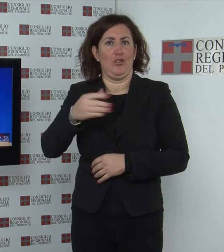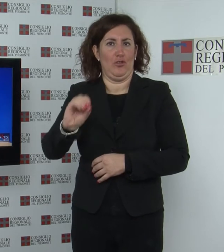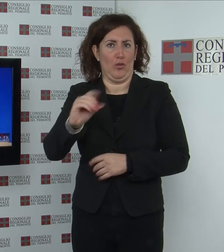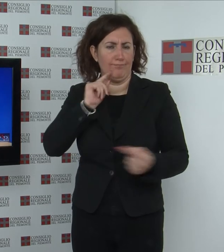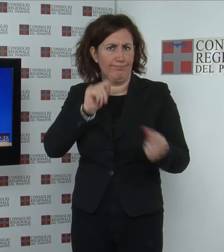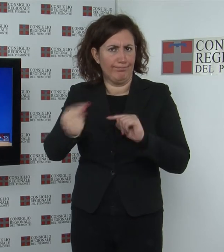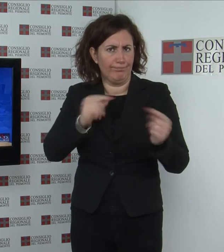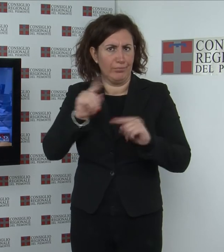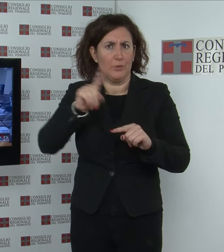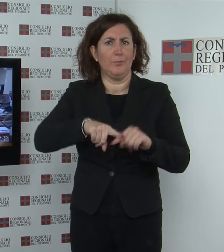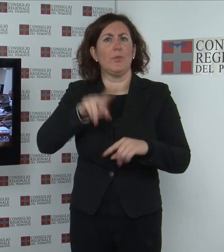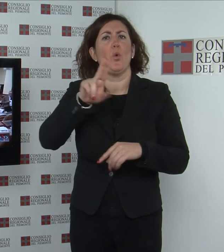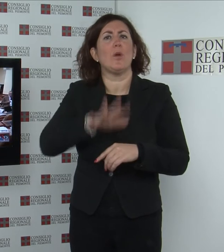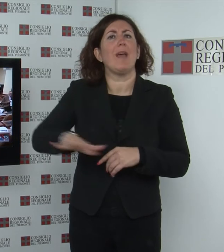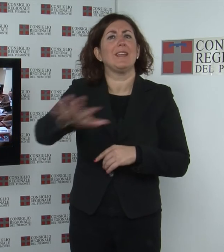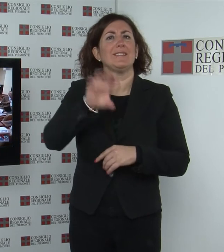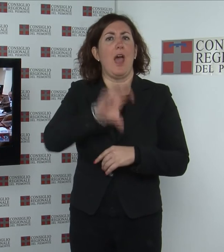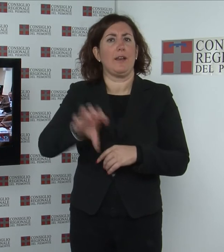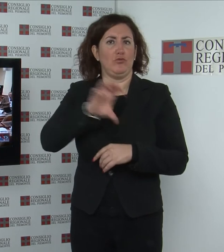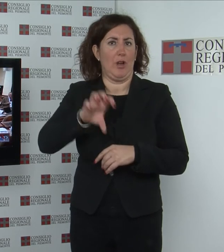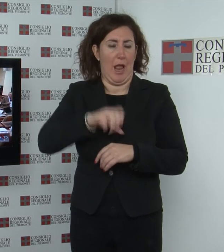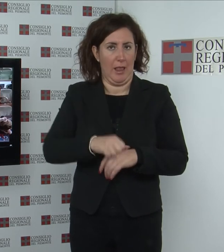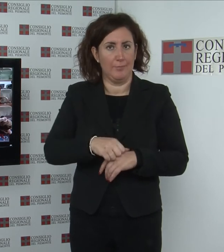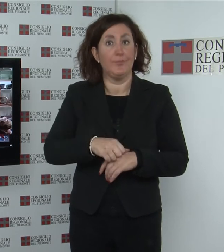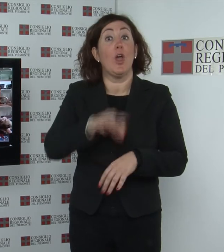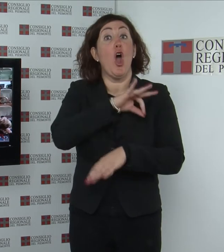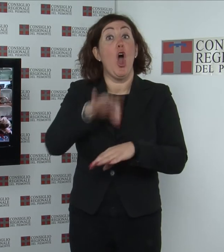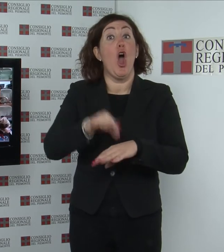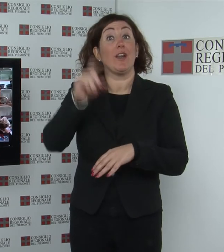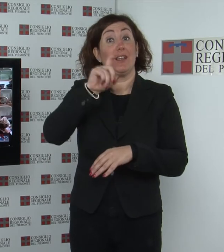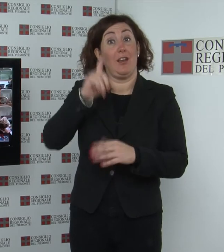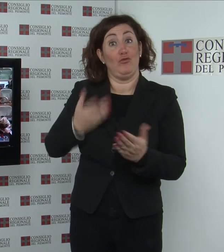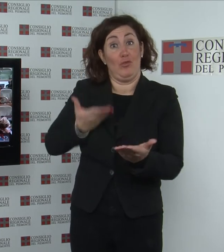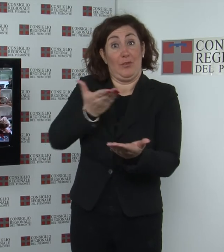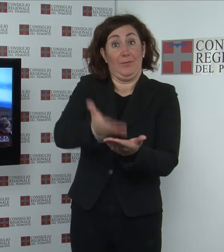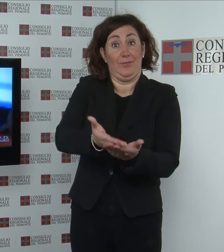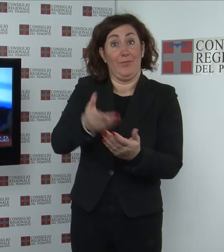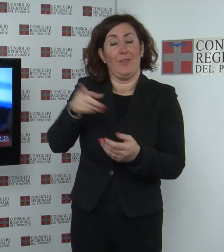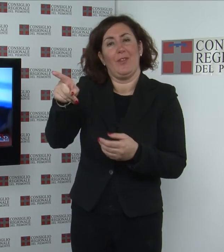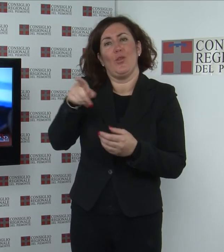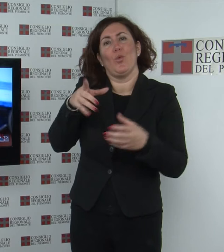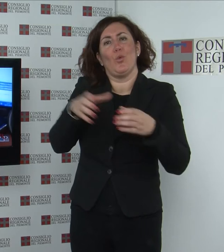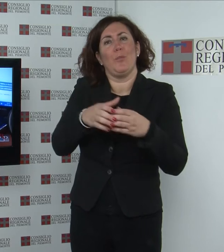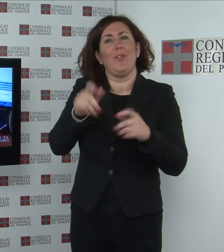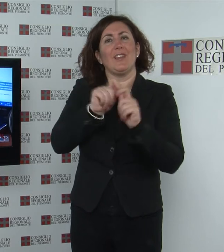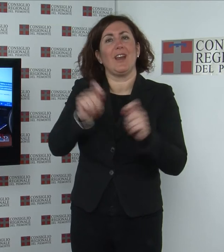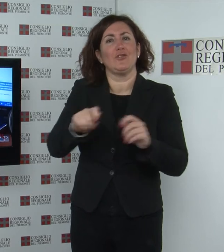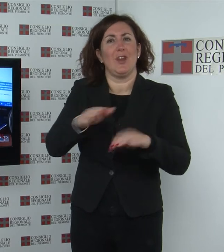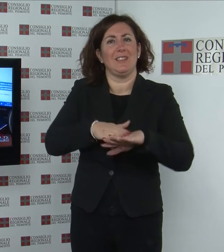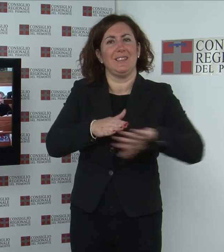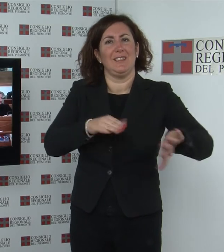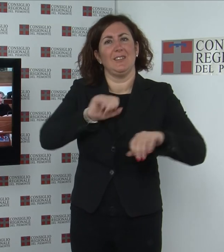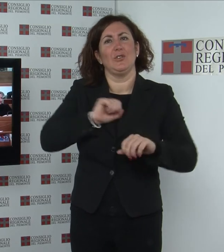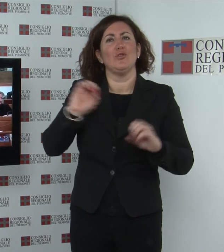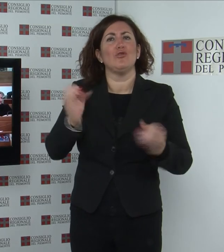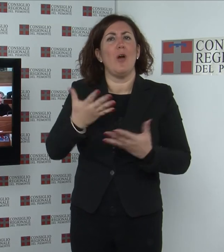regionale all'unanimità l'assemblea ha anche approvato l'ordine del giorno proposto dal gruppo federazione della sinistra sullo sciopero della fame dei malati